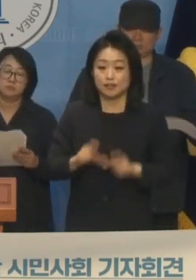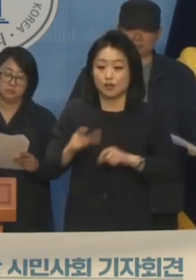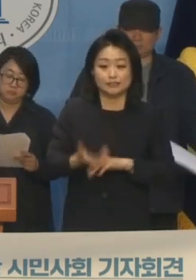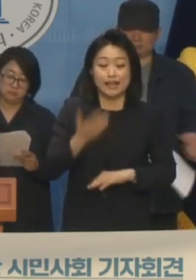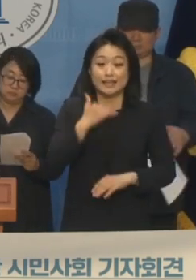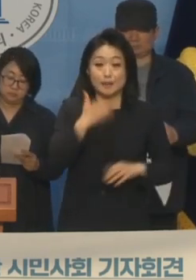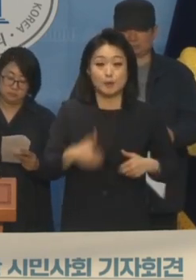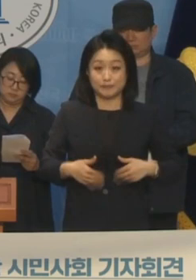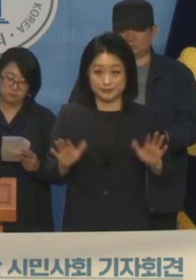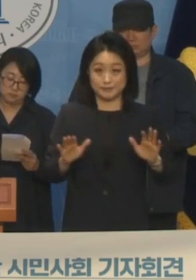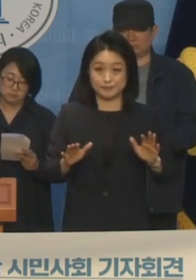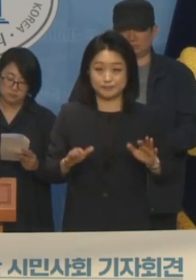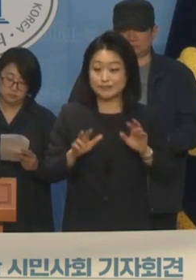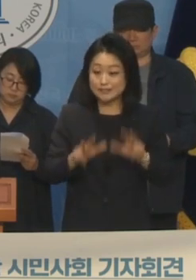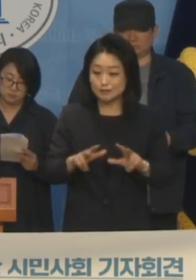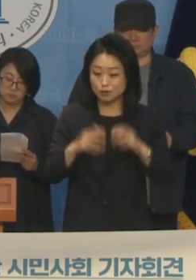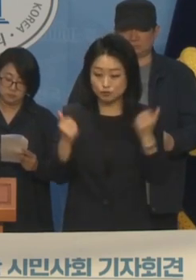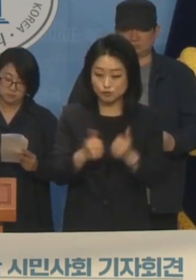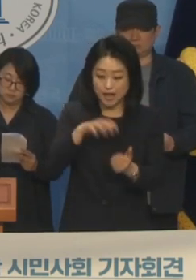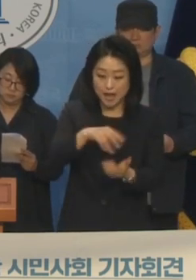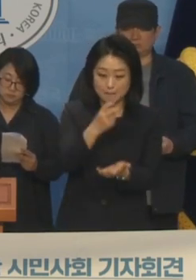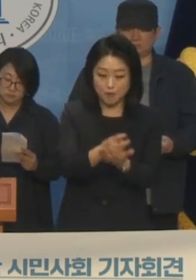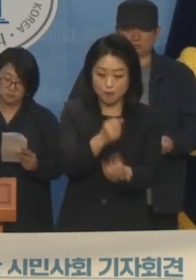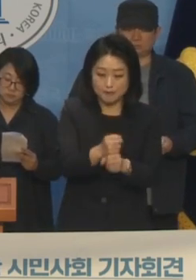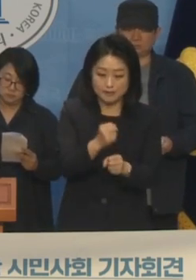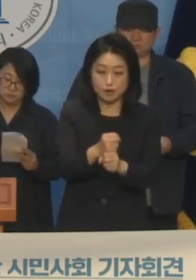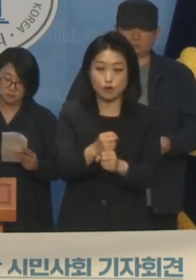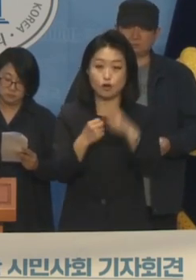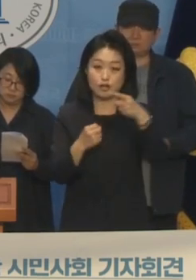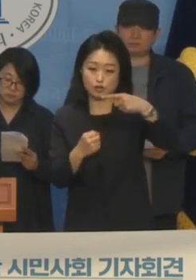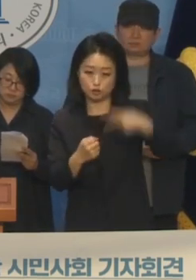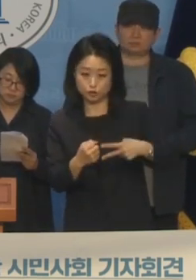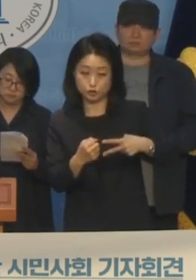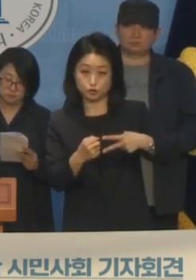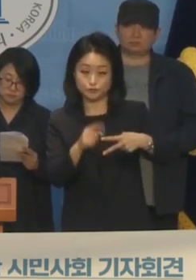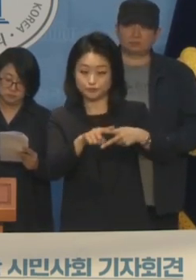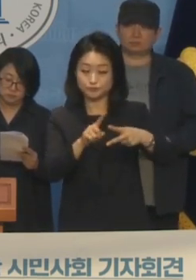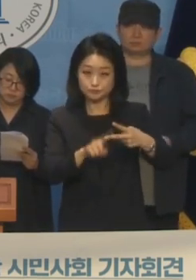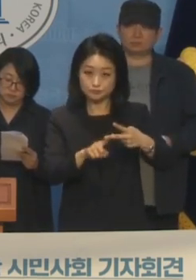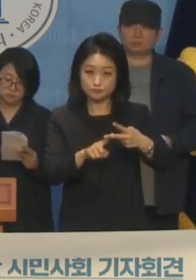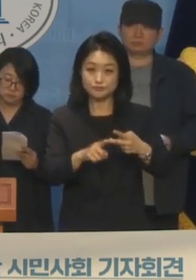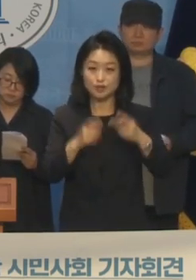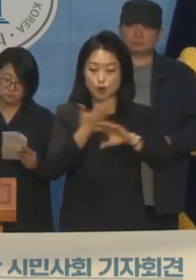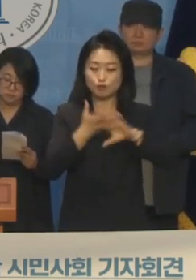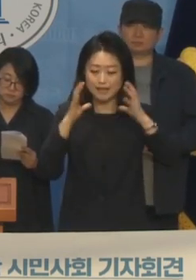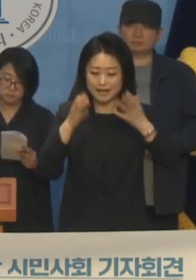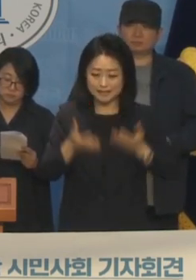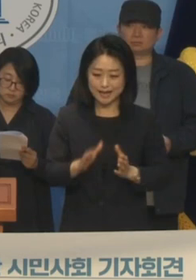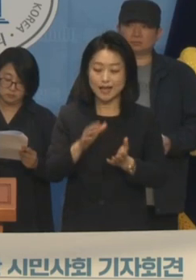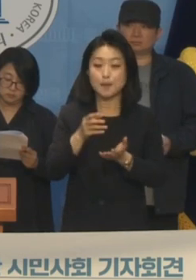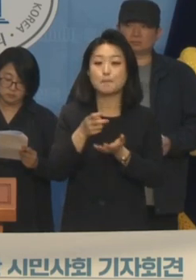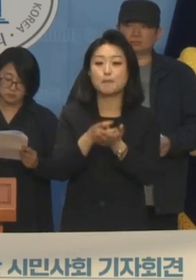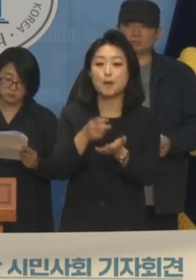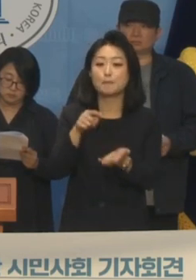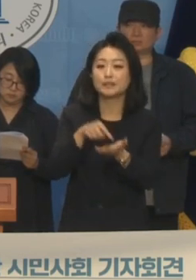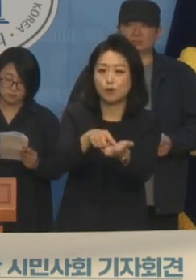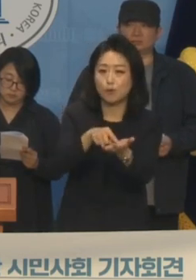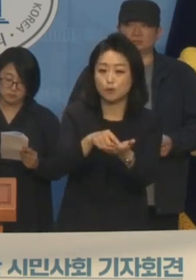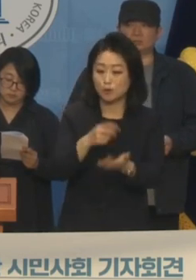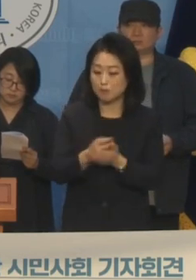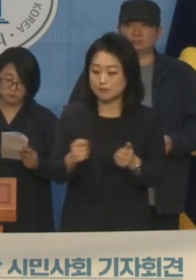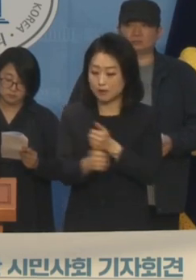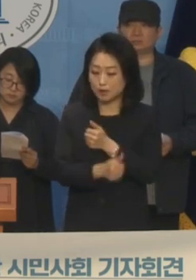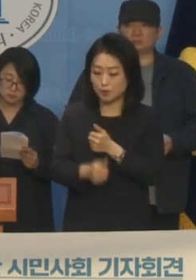기다릴 필요가 없다. 이미 국회에는 2개의 외국인 아동의 출생등록에 관한 법률 제정안이 발의되어 있고